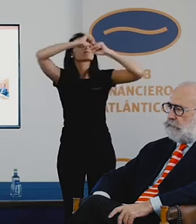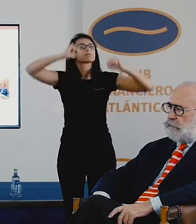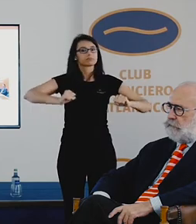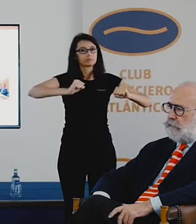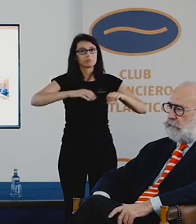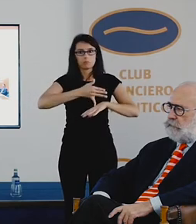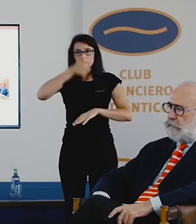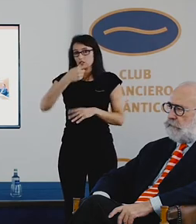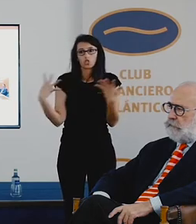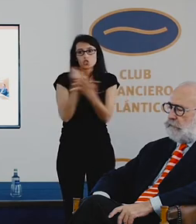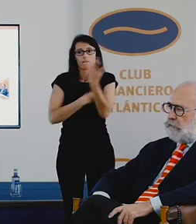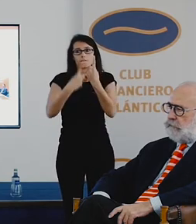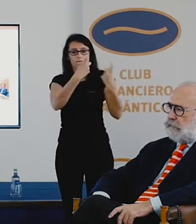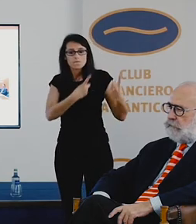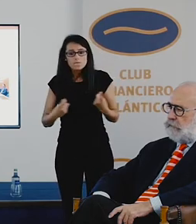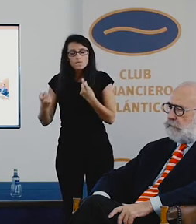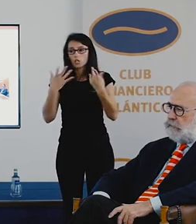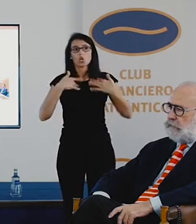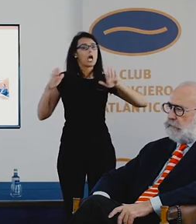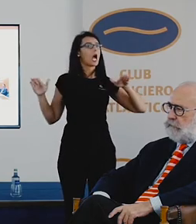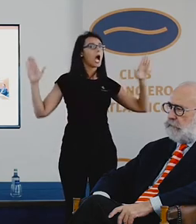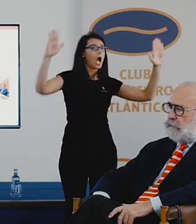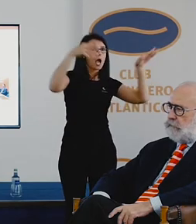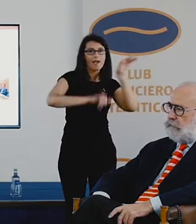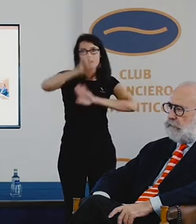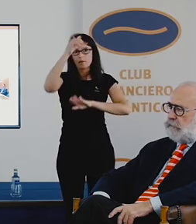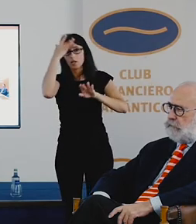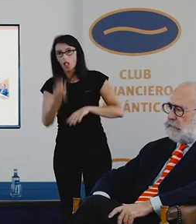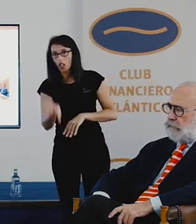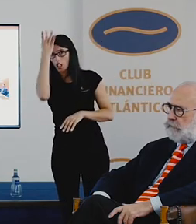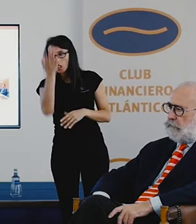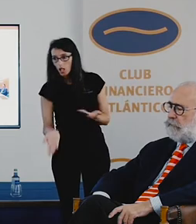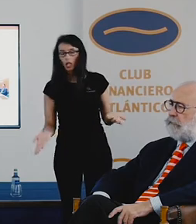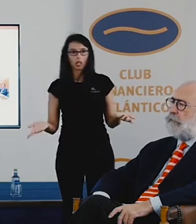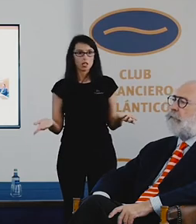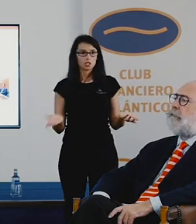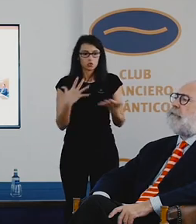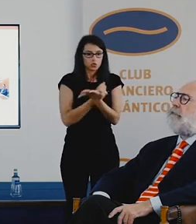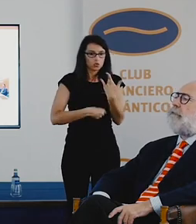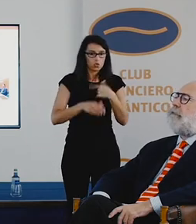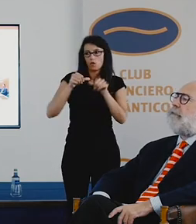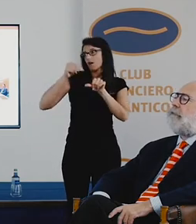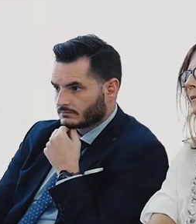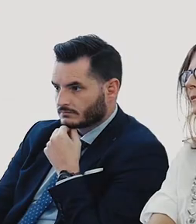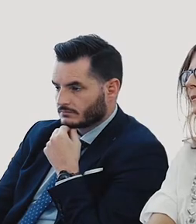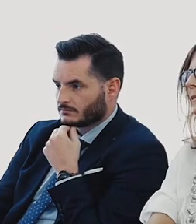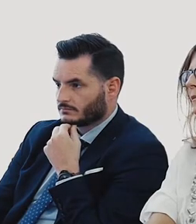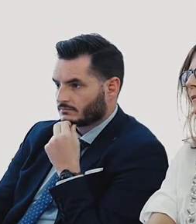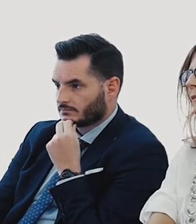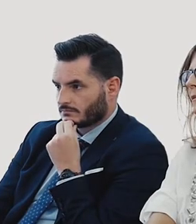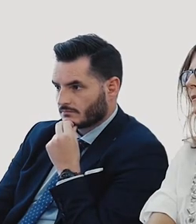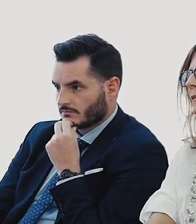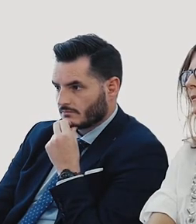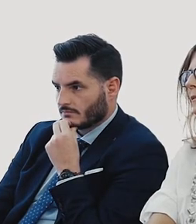nos hace falta. No volamos y hemos inventado aviones. No somos disábicos. Y sobre todo, los que